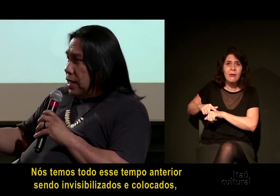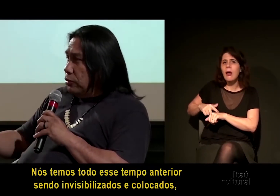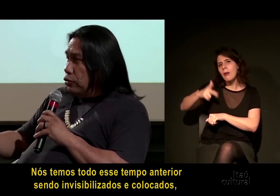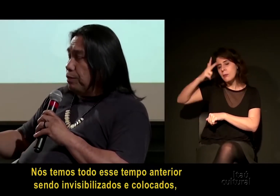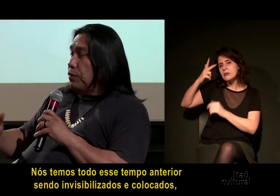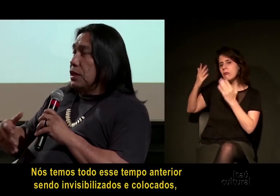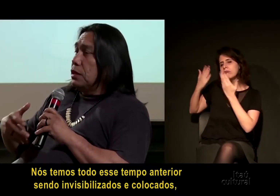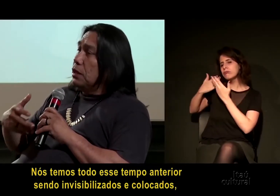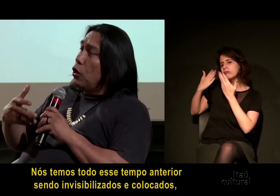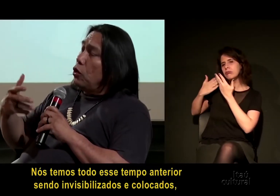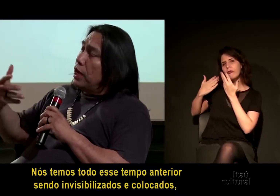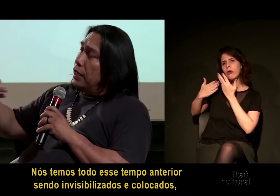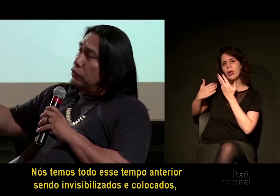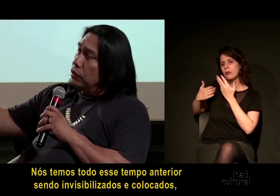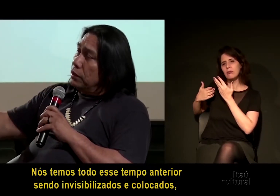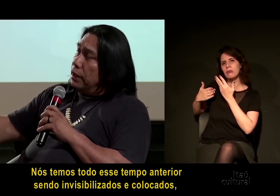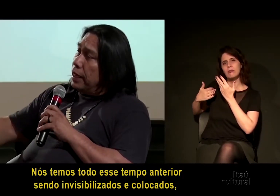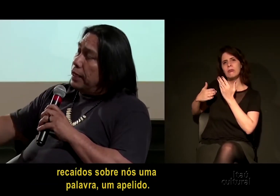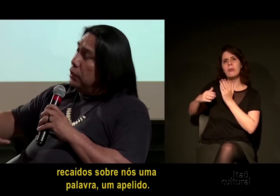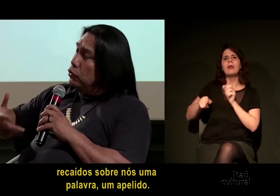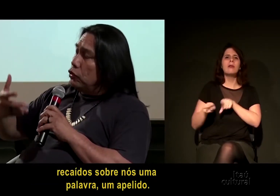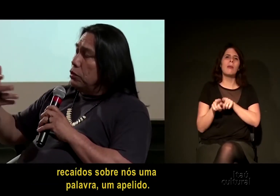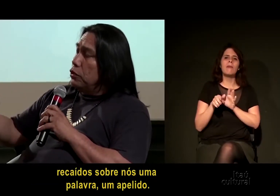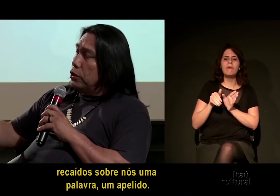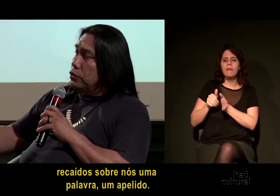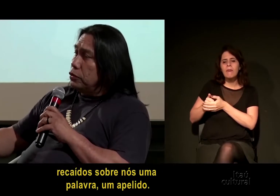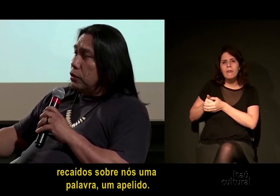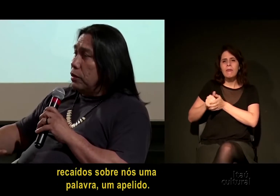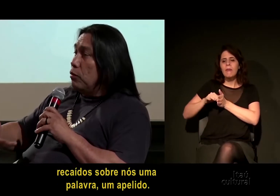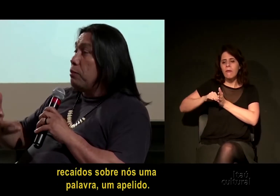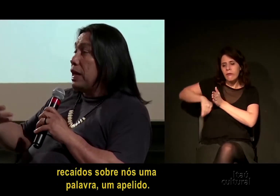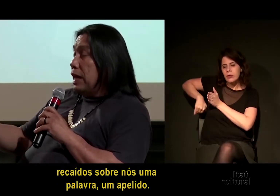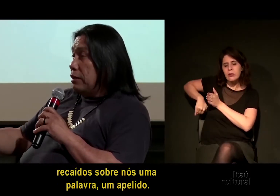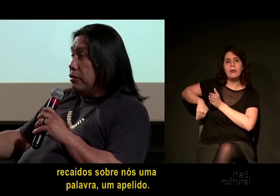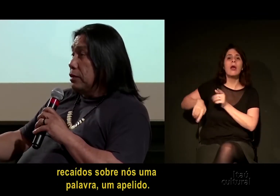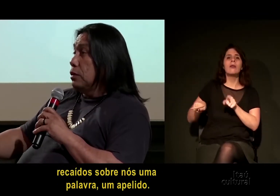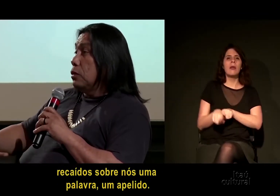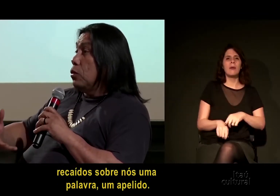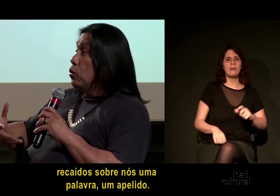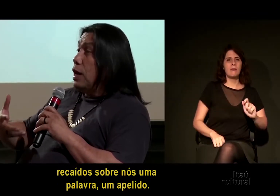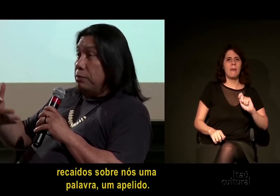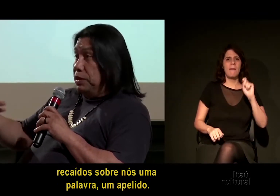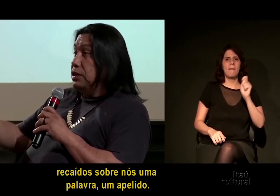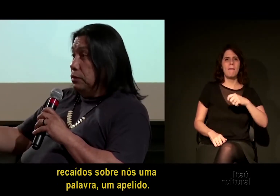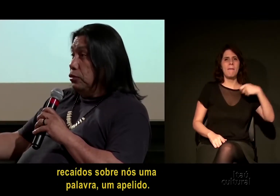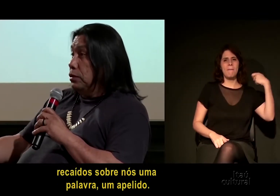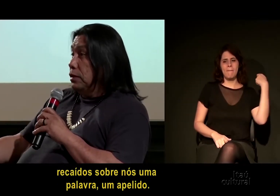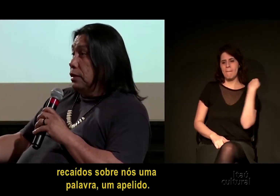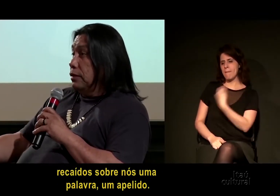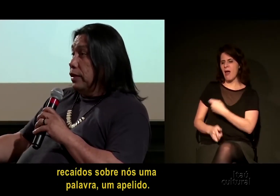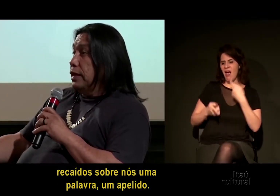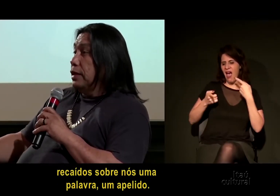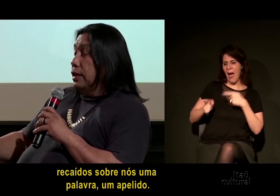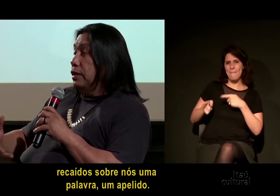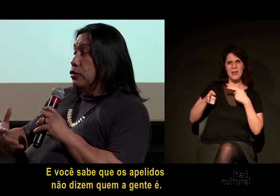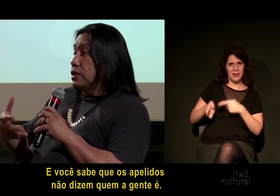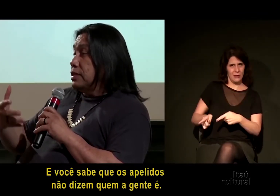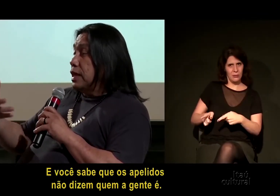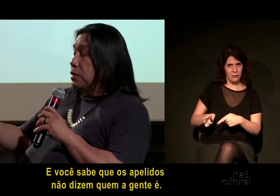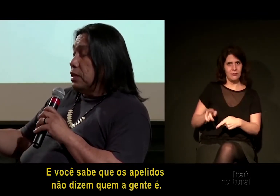invisibilizados e colocados, recaídos sobre nós, uma palavra, um apelido, não é? E você sabe